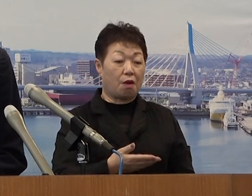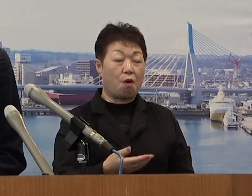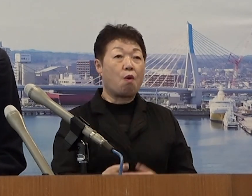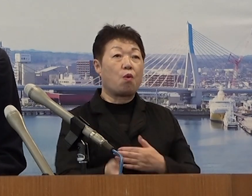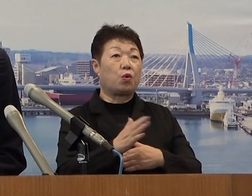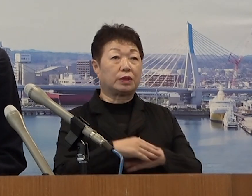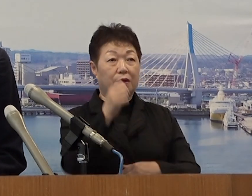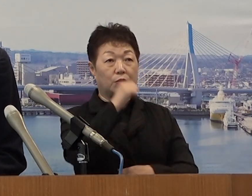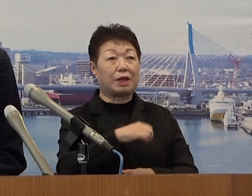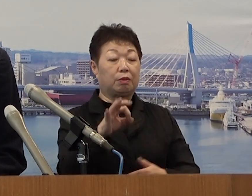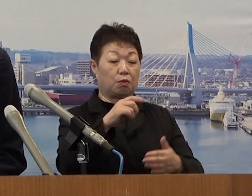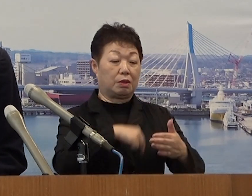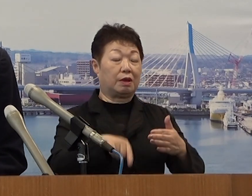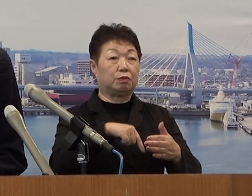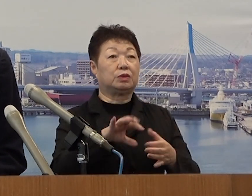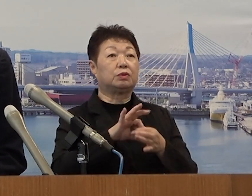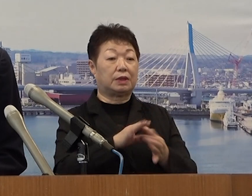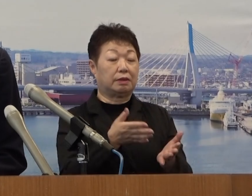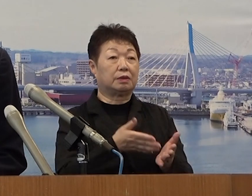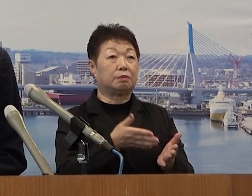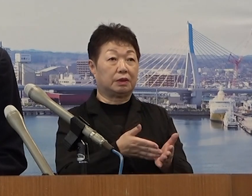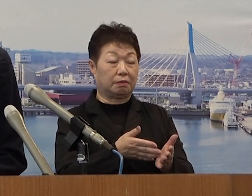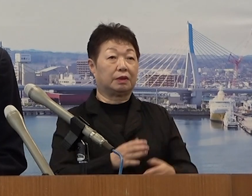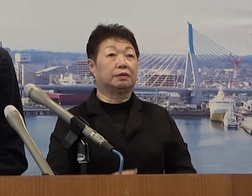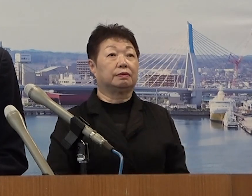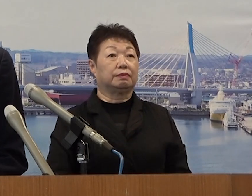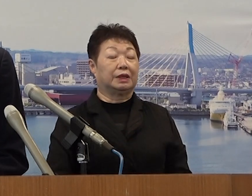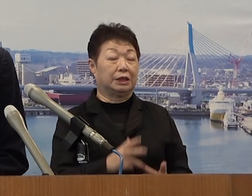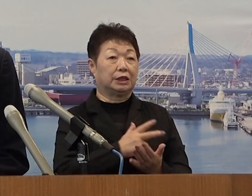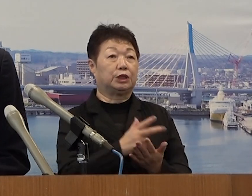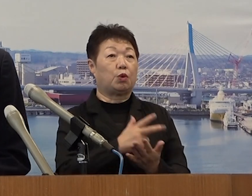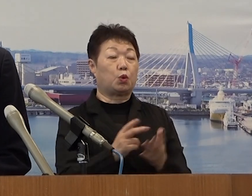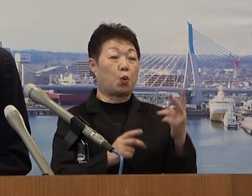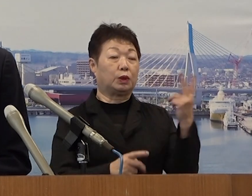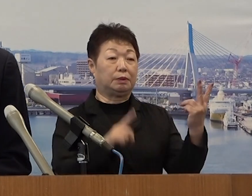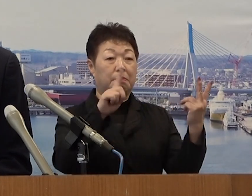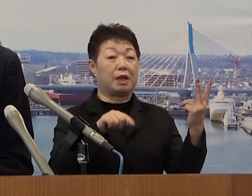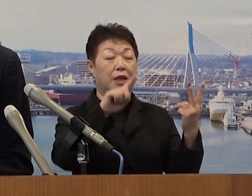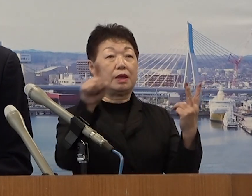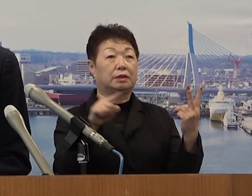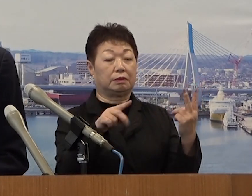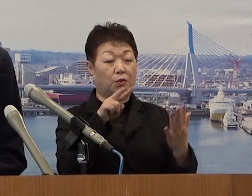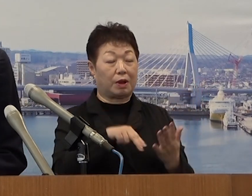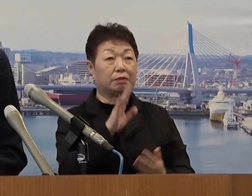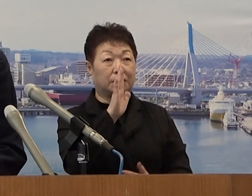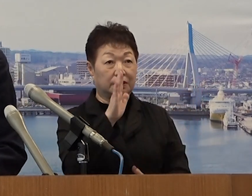予算案の概要についてご説明いたします。資料の2ページをご覧ください。